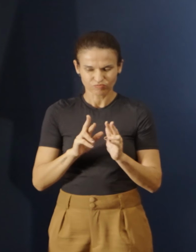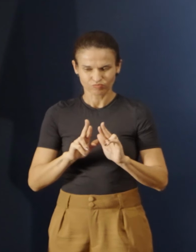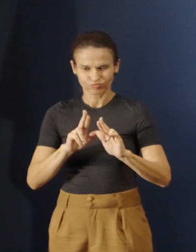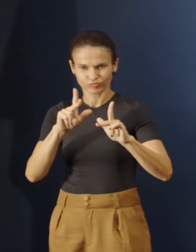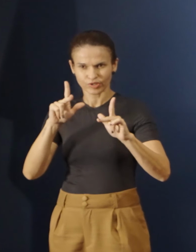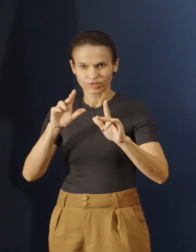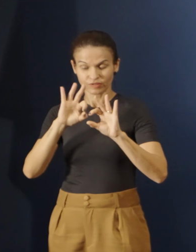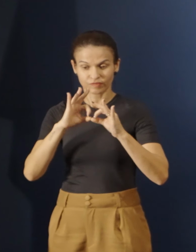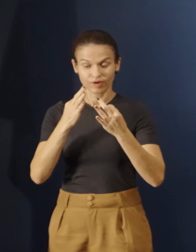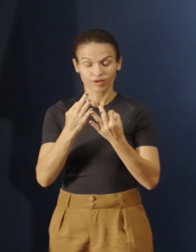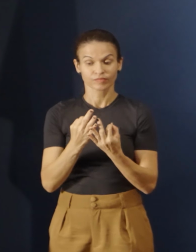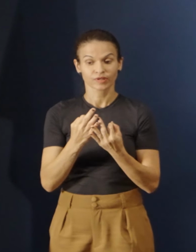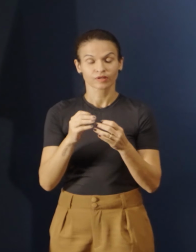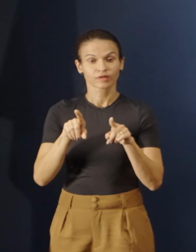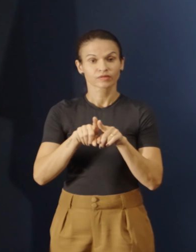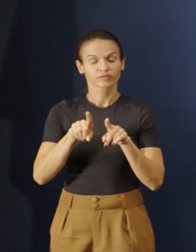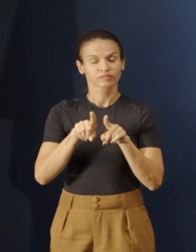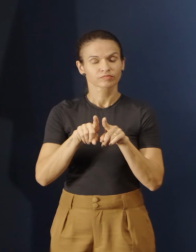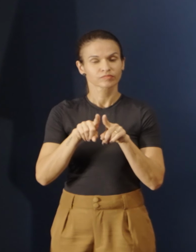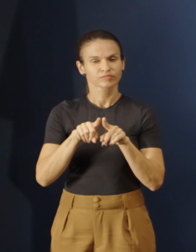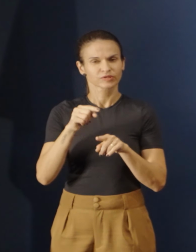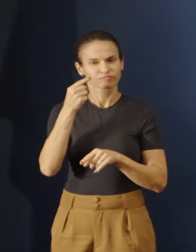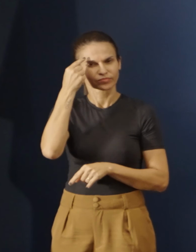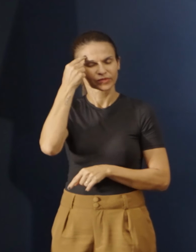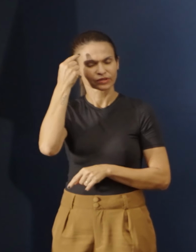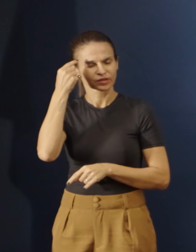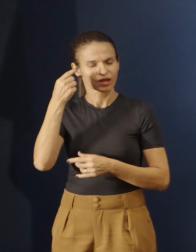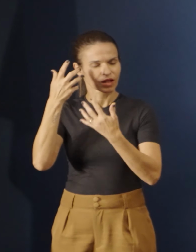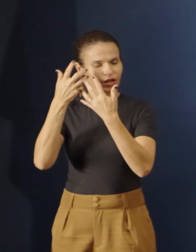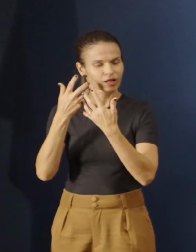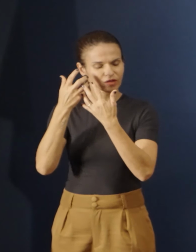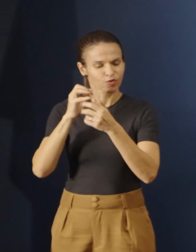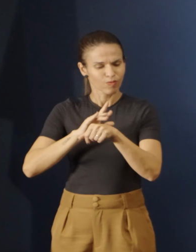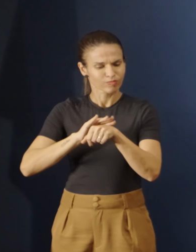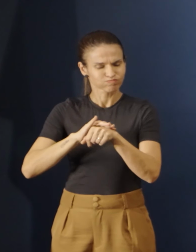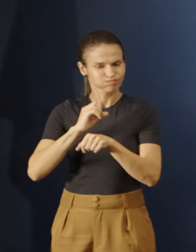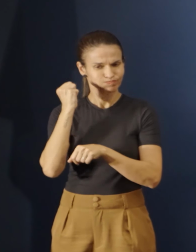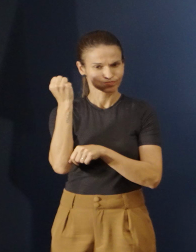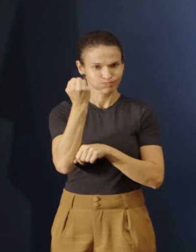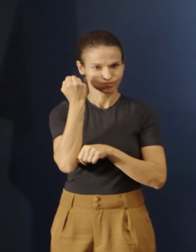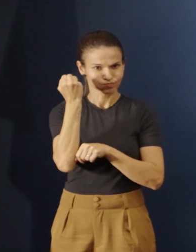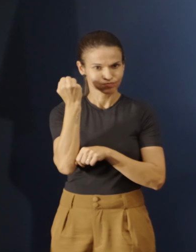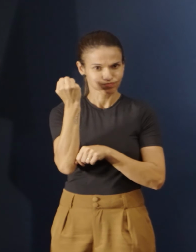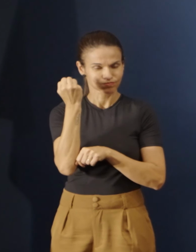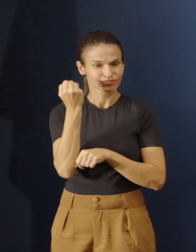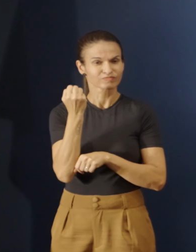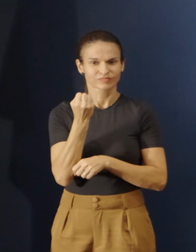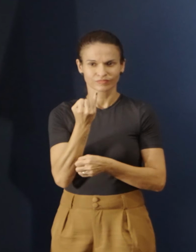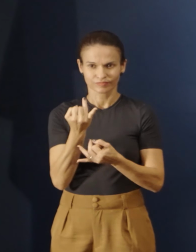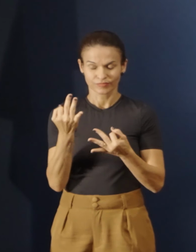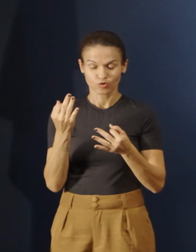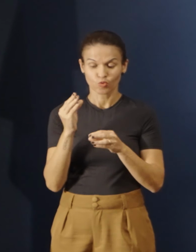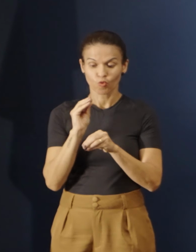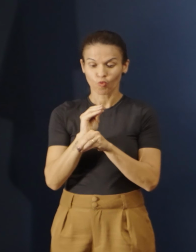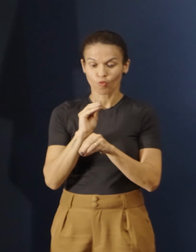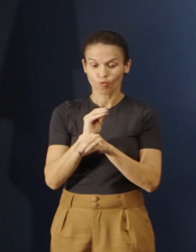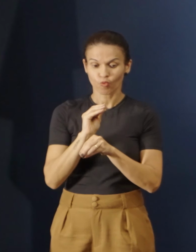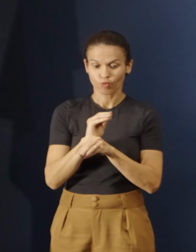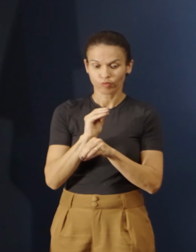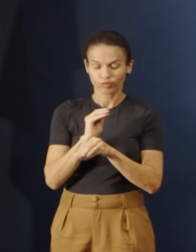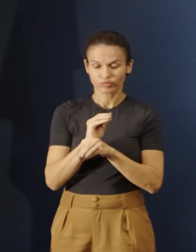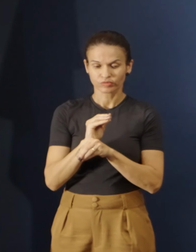aparente, ressalvando as reticências, apartadas por doenças que se agravaram, silentes, que os cuidados